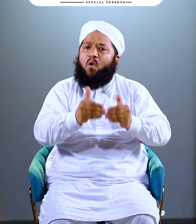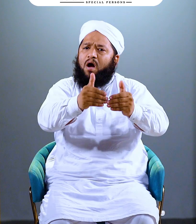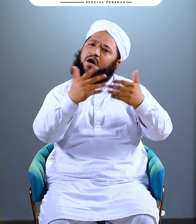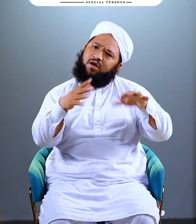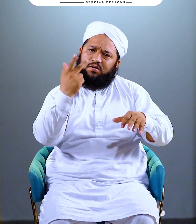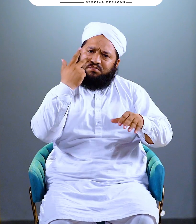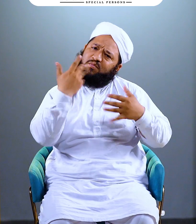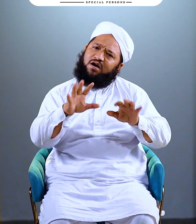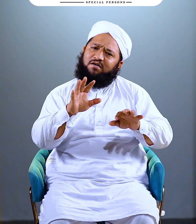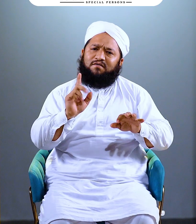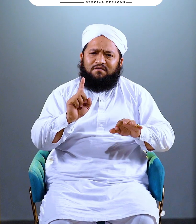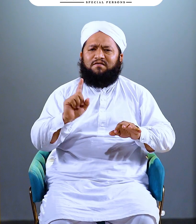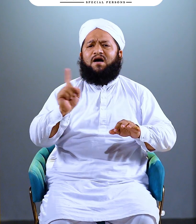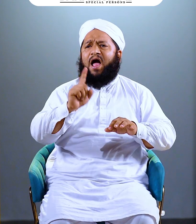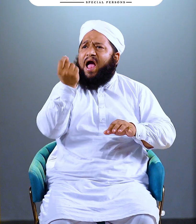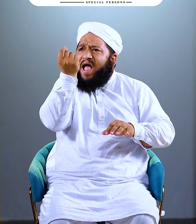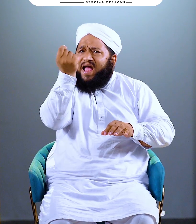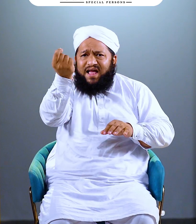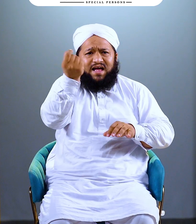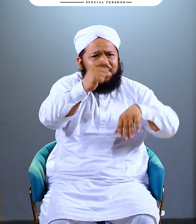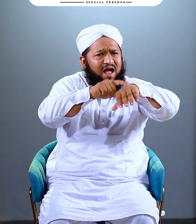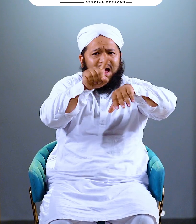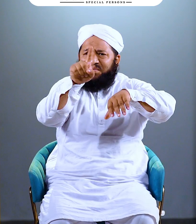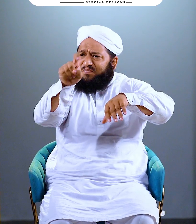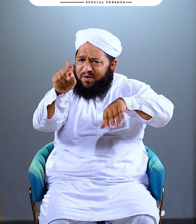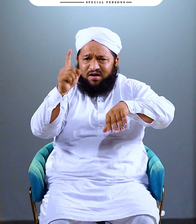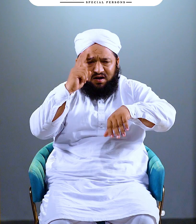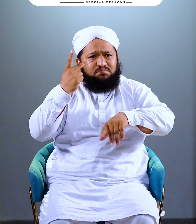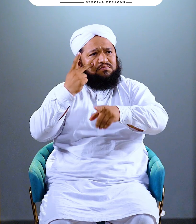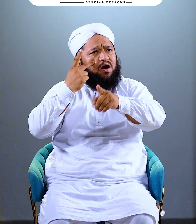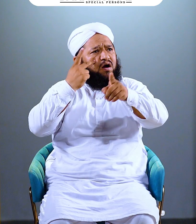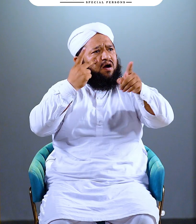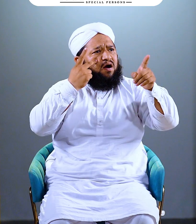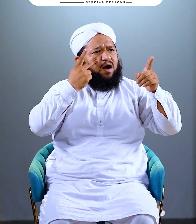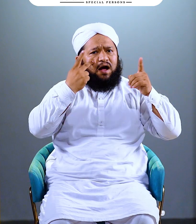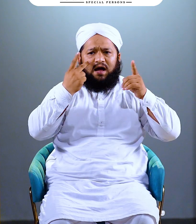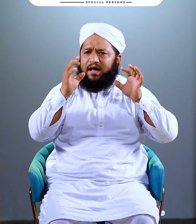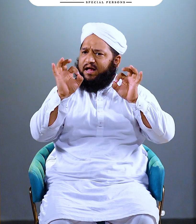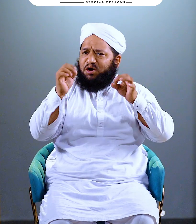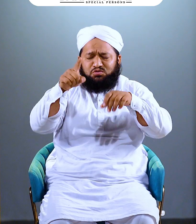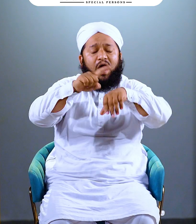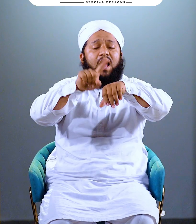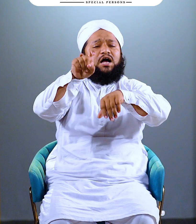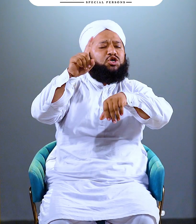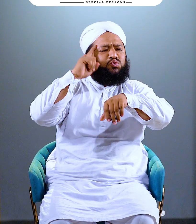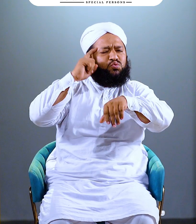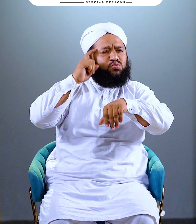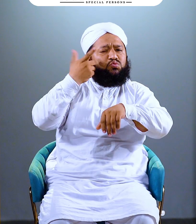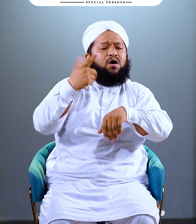نماز اس سے لیٹ ہوئی؟ ایون اے سنگل سیکنڈ پرسیشن از آبزروڈ۔ اب ایک سیکنڈ